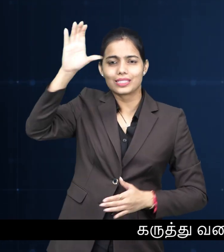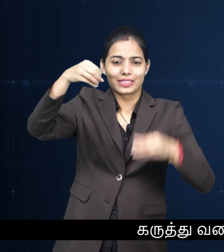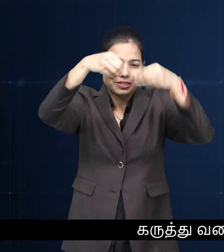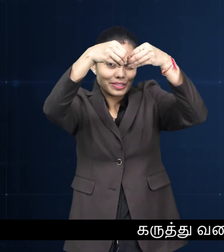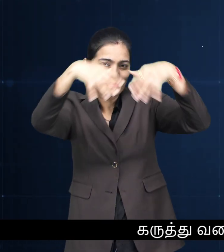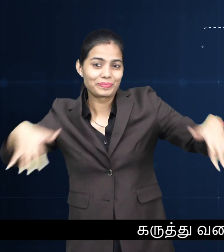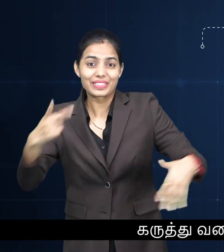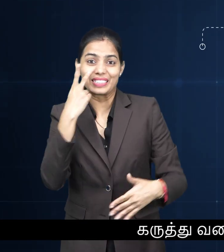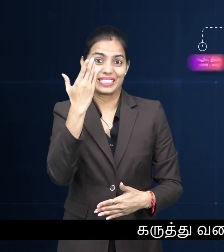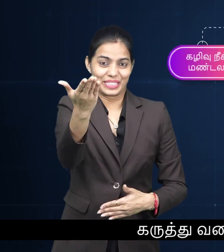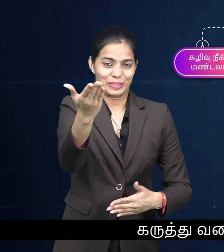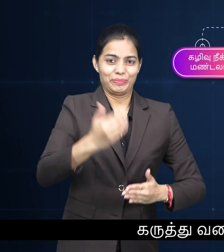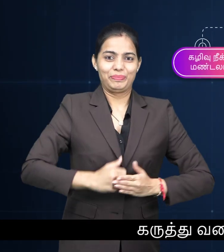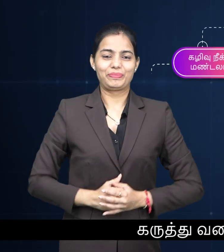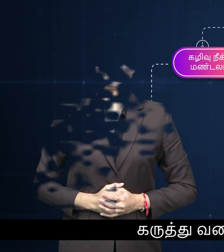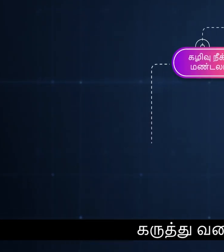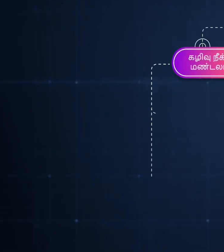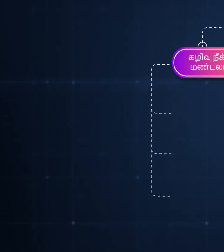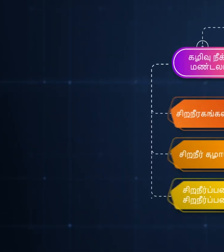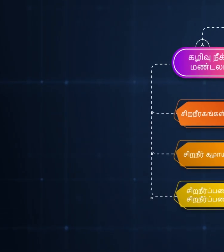கருத்து வரைபடத்தை பார்க்கலாம்.